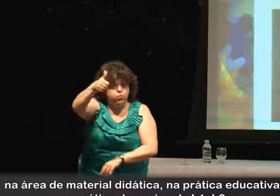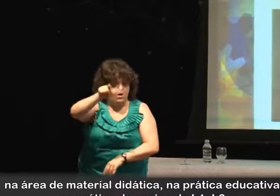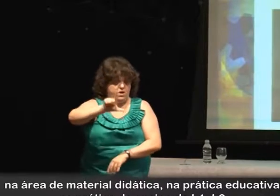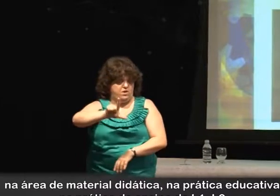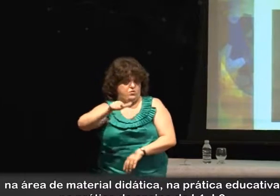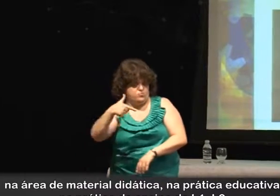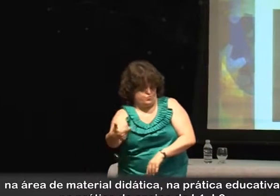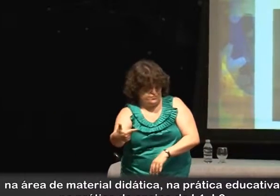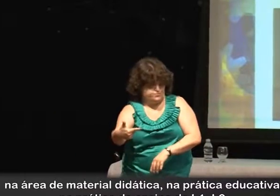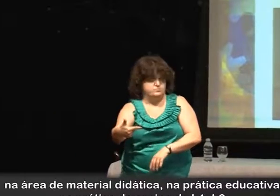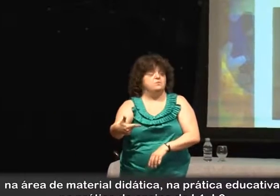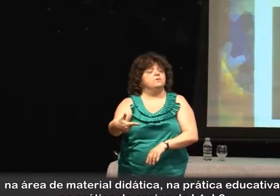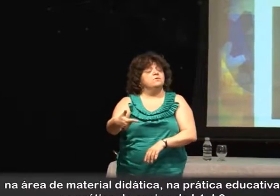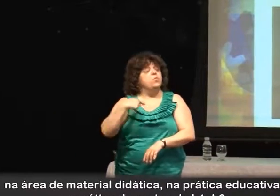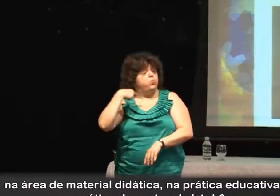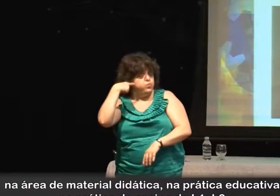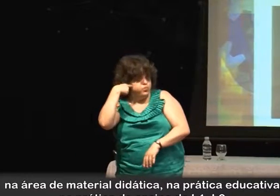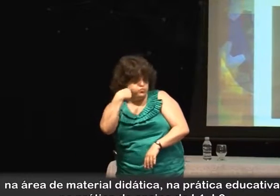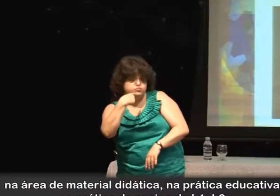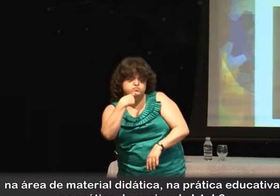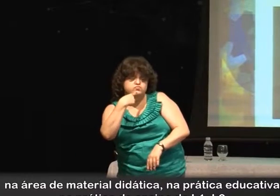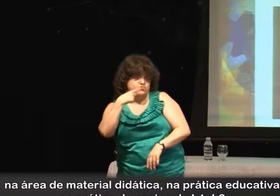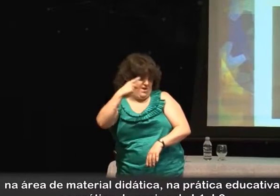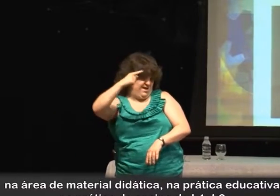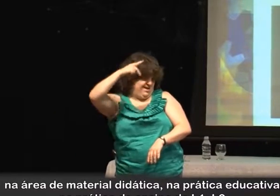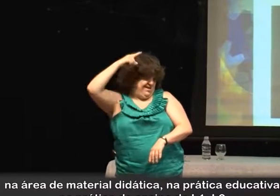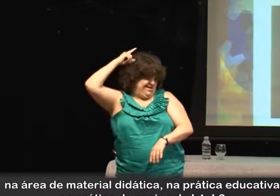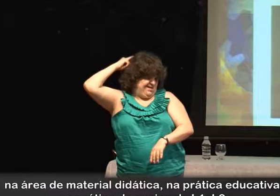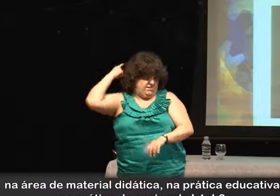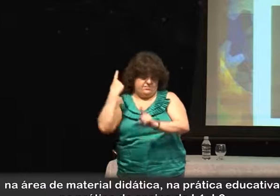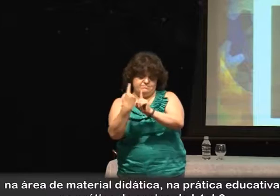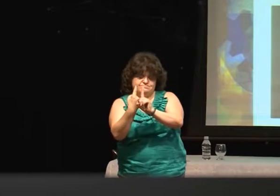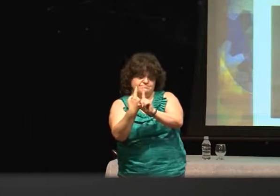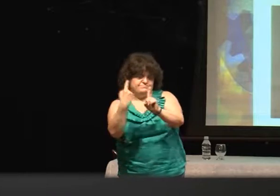prática educativa, na prática de ensino de L1, L2.